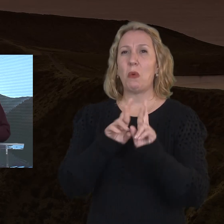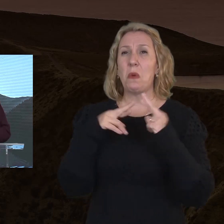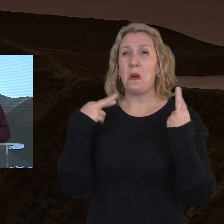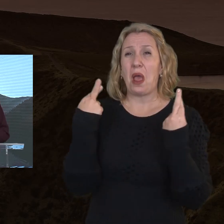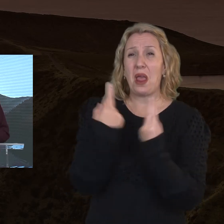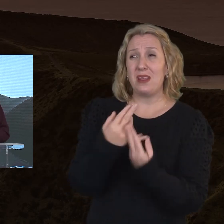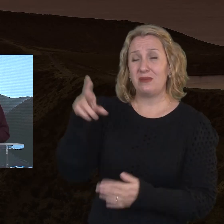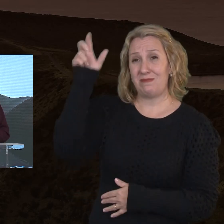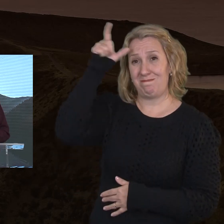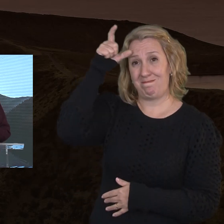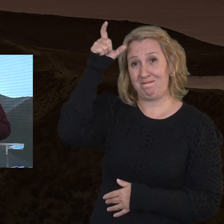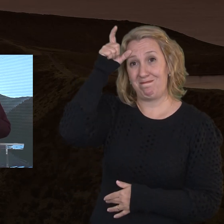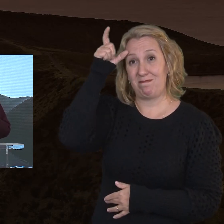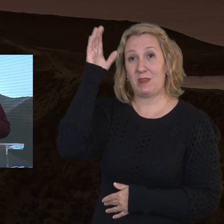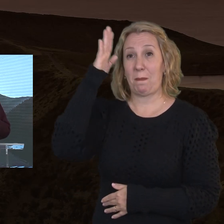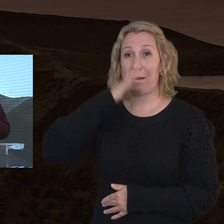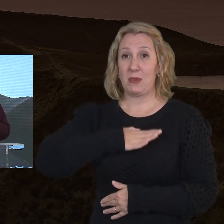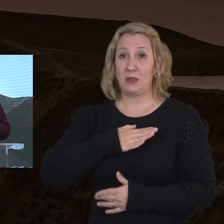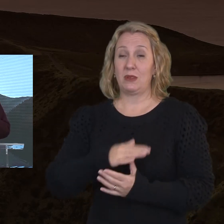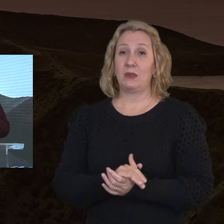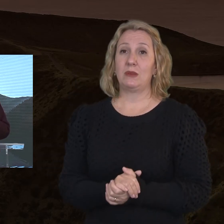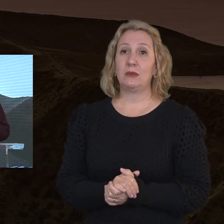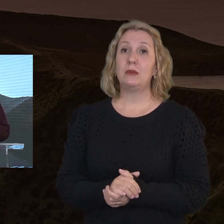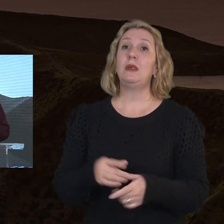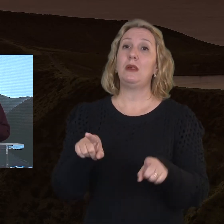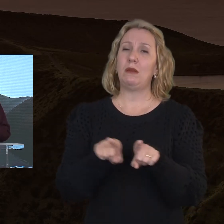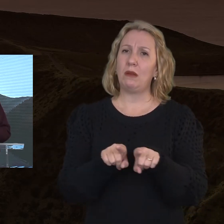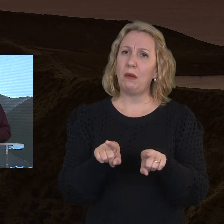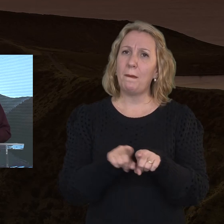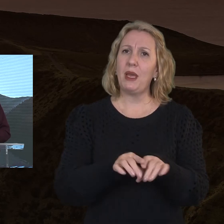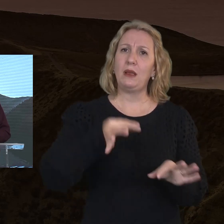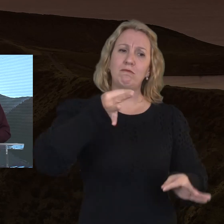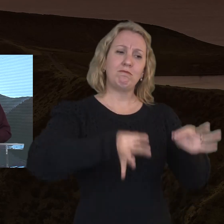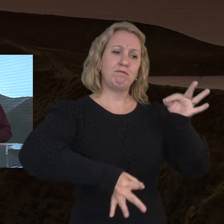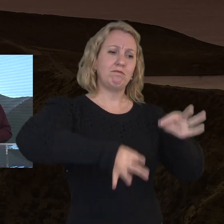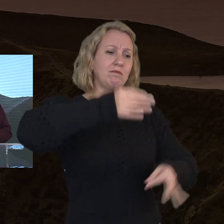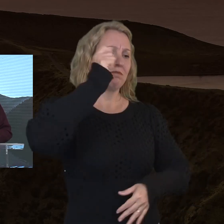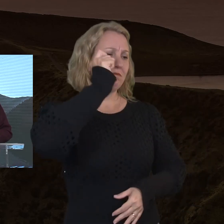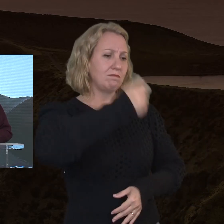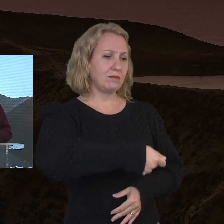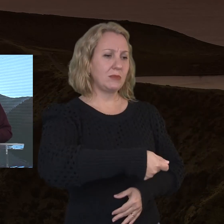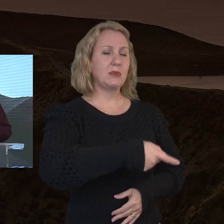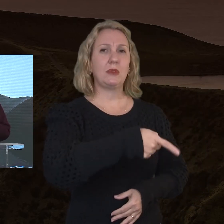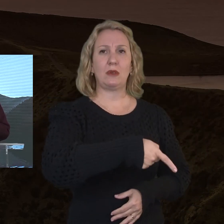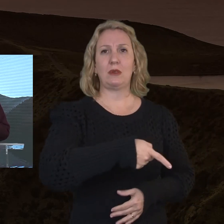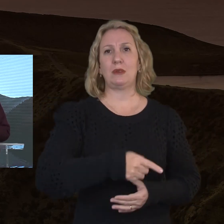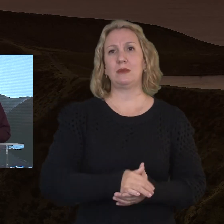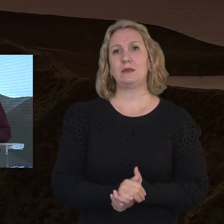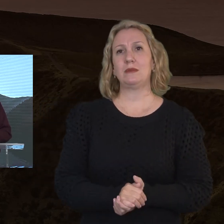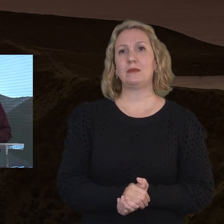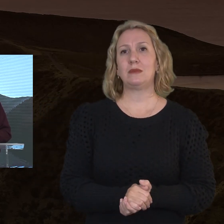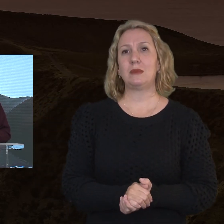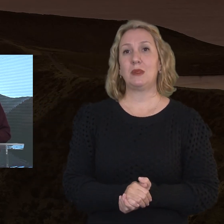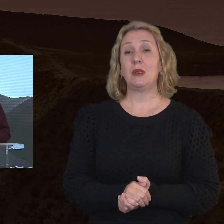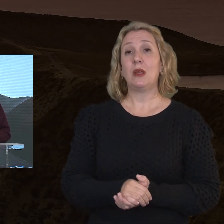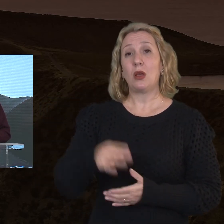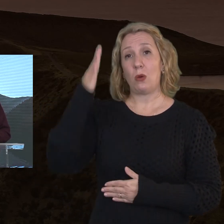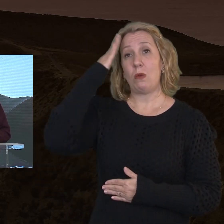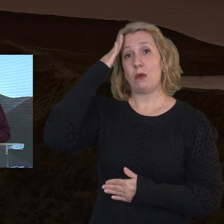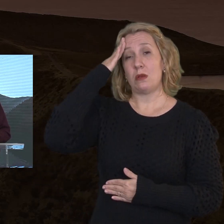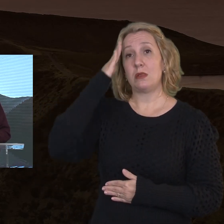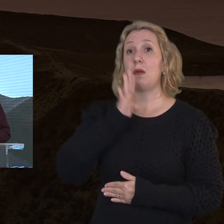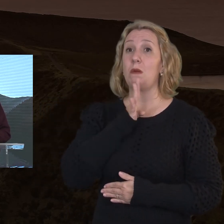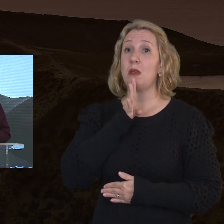satânico e também a sentença dele e o destino dele para que nós saibamos contra quem estamos lutando